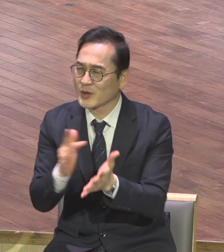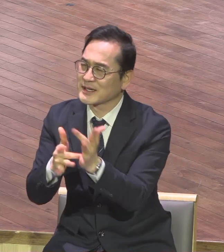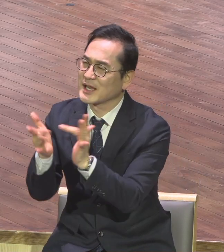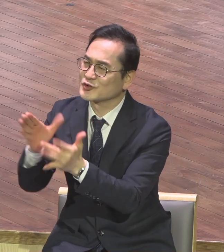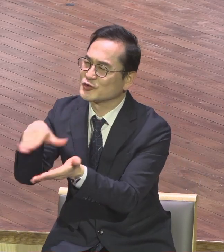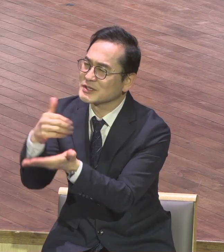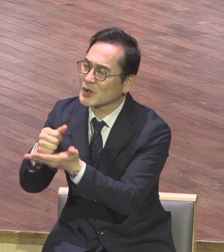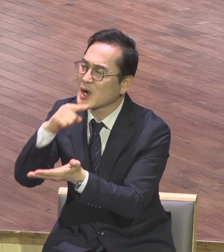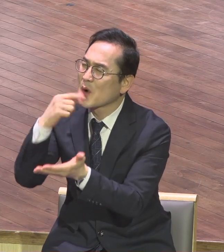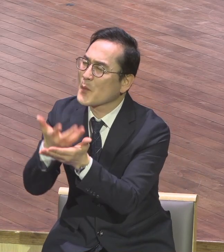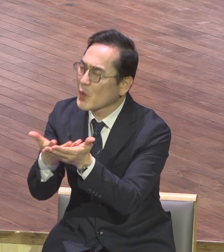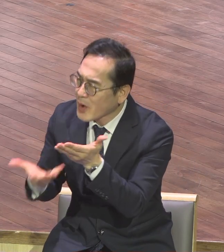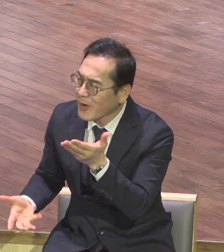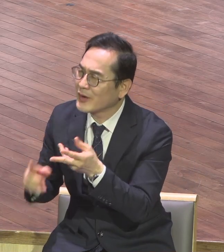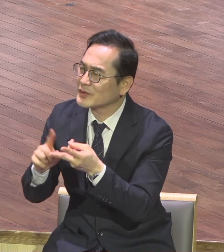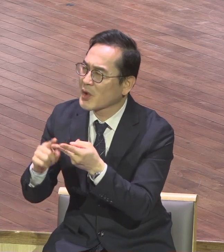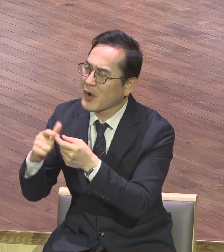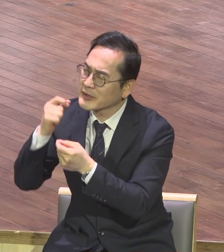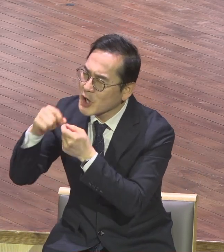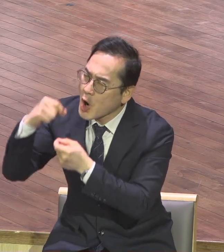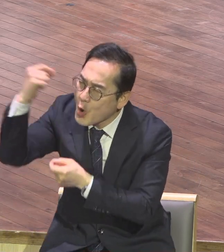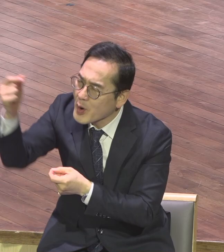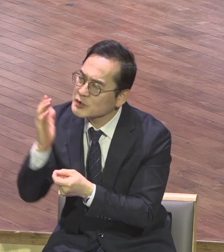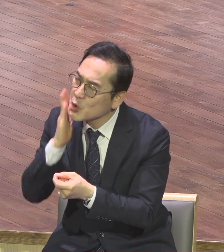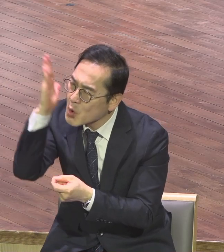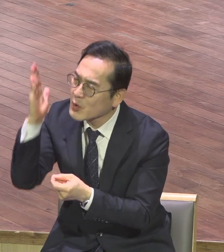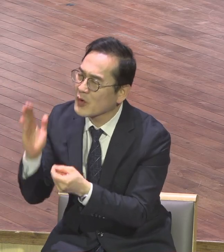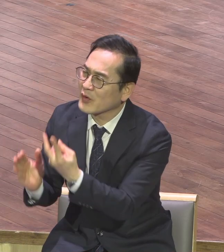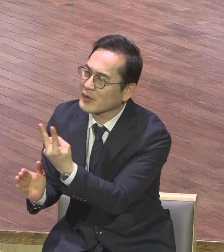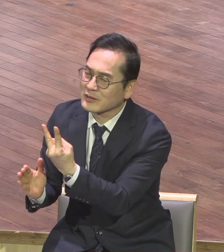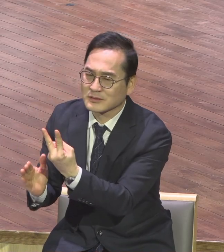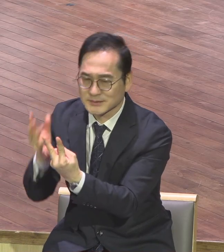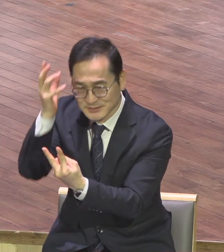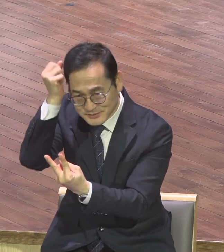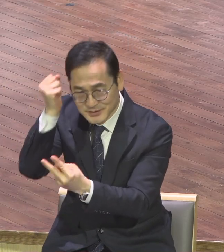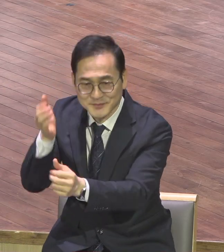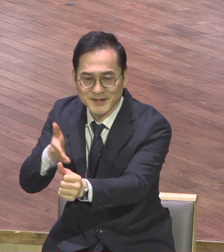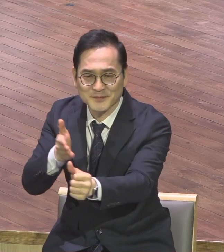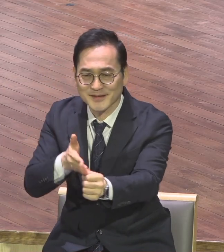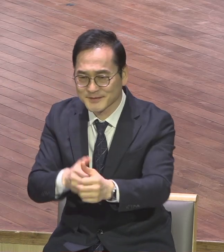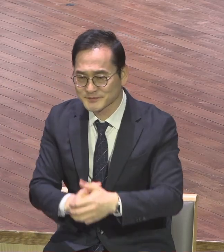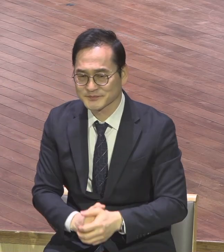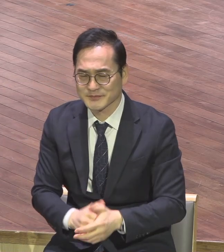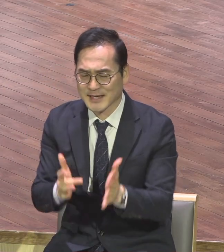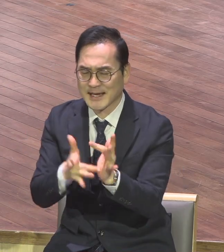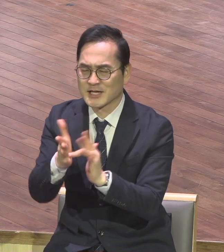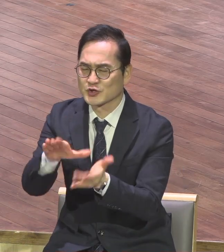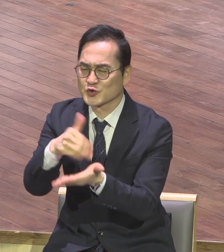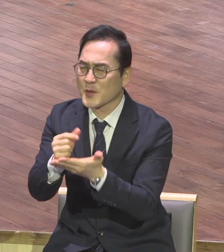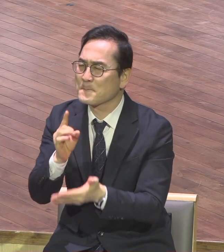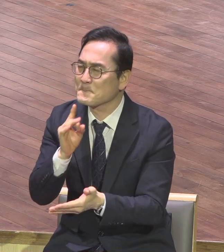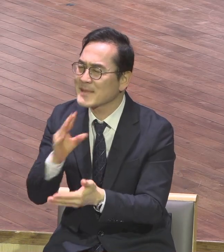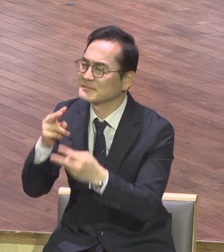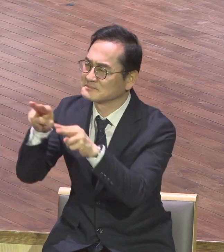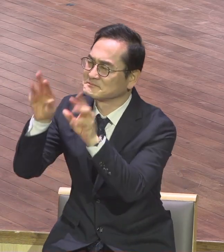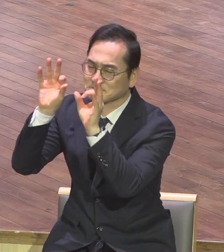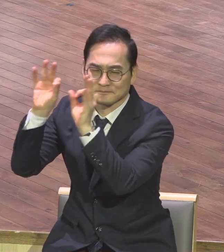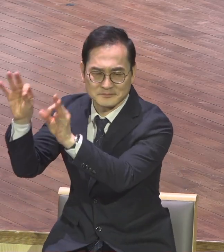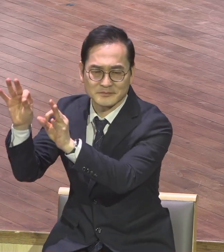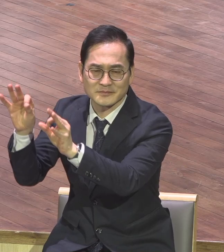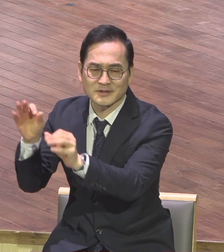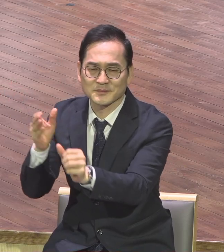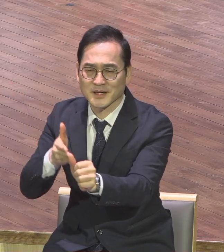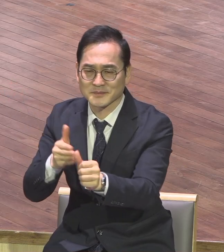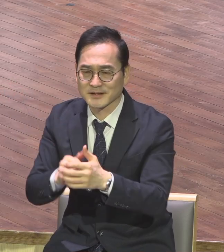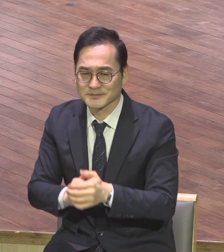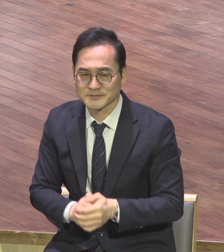그리스도를 여러분이 바라보시기 바랍니다. 예수 그리스도만 바라봐야 돼요. 예수 그리스도만.